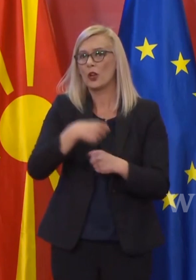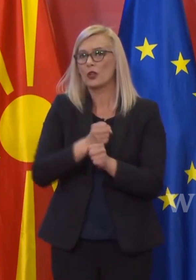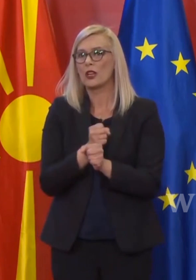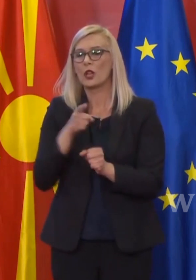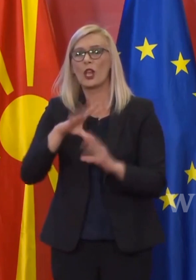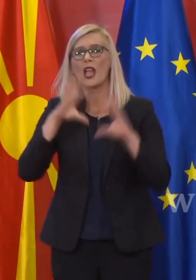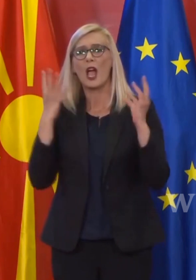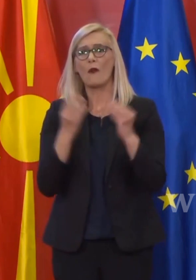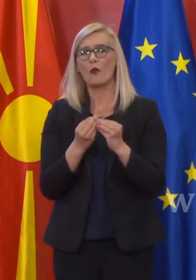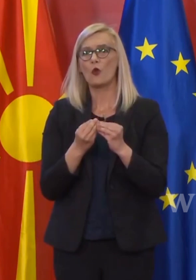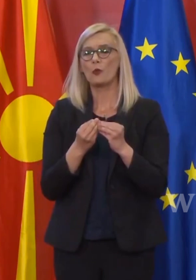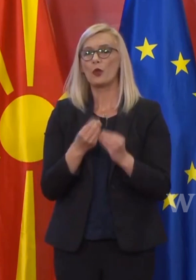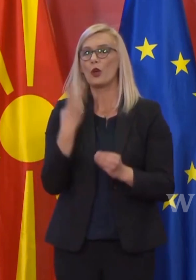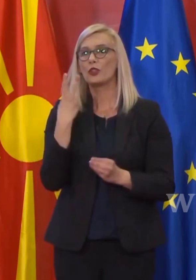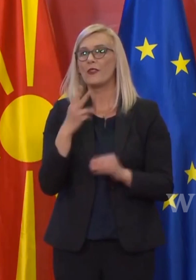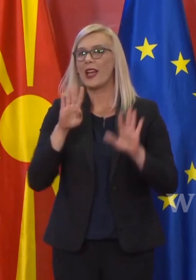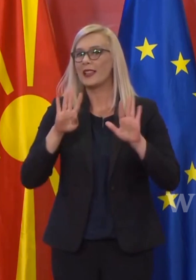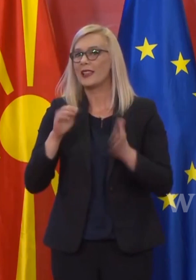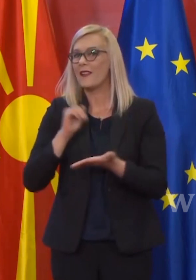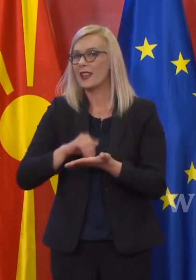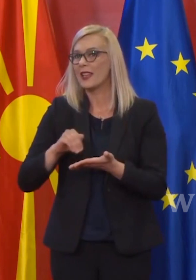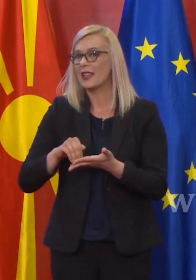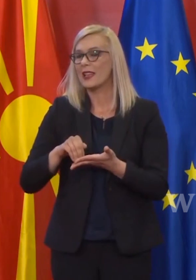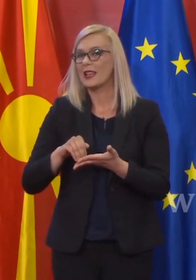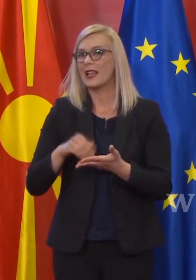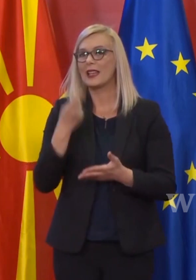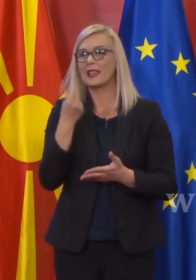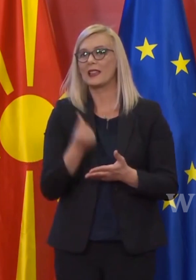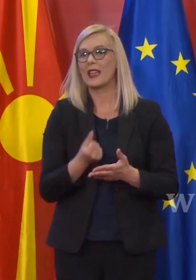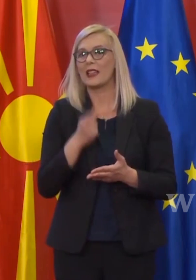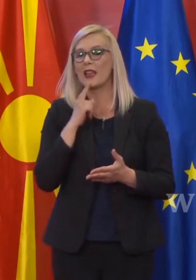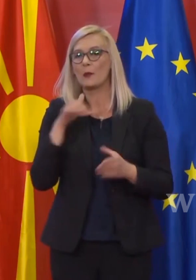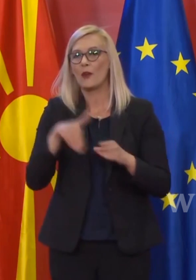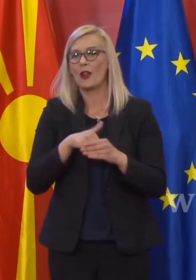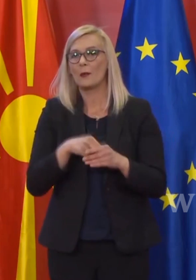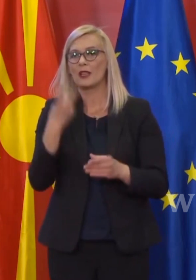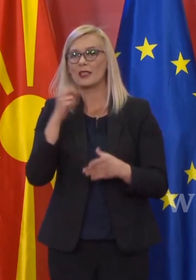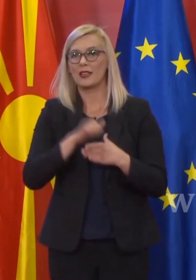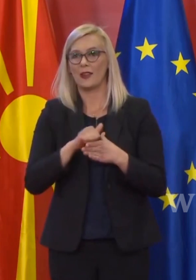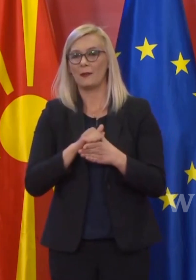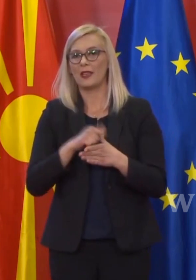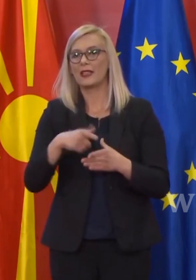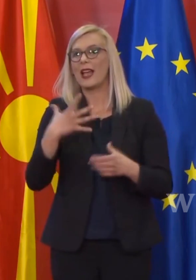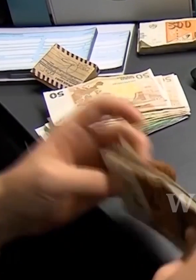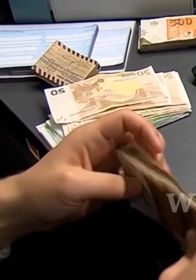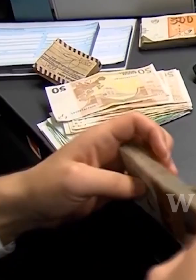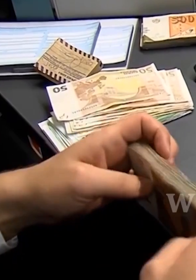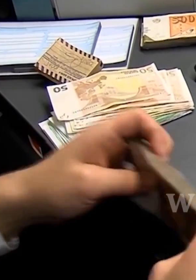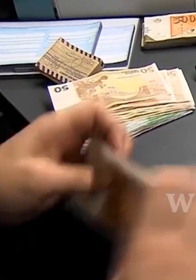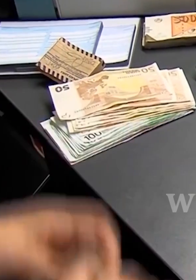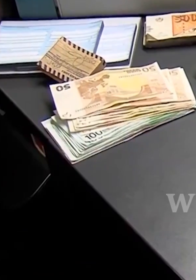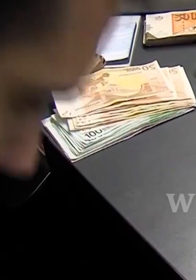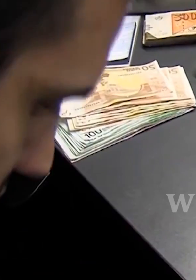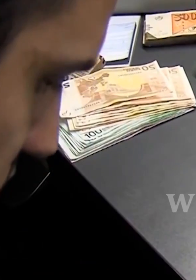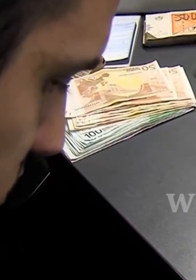gjithse 29.000 denar për zotë punësuar për 2 muajt, për të ruajtur vendet e punës për 250.000 të punësuar. Kjo do të thotë